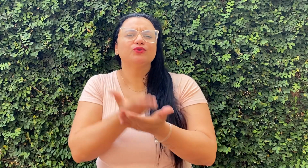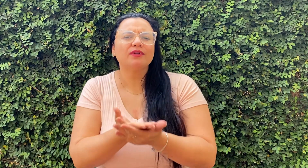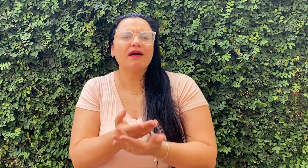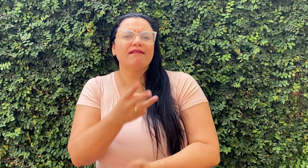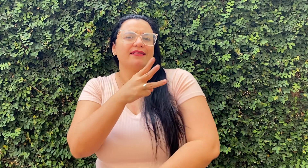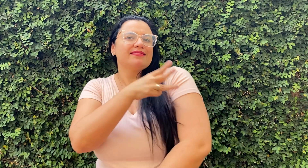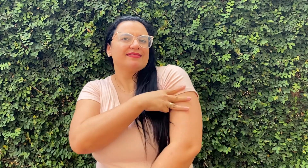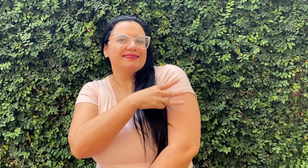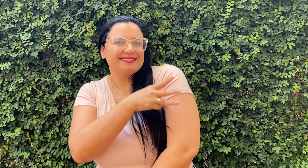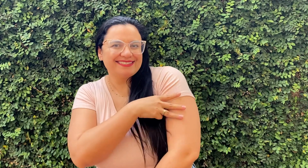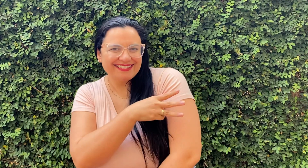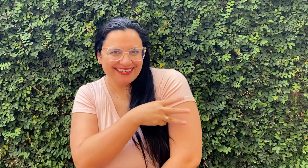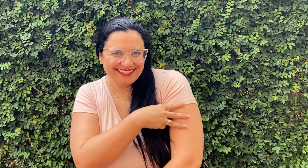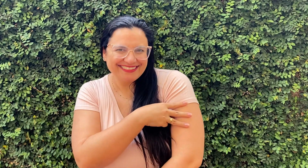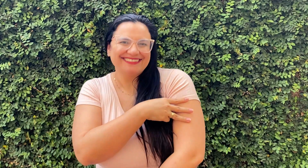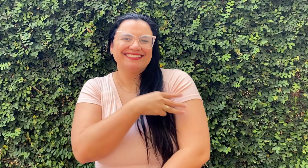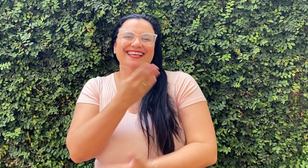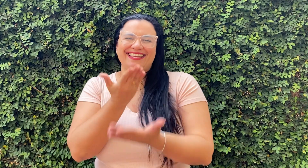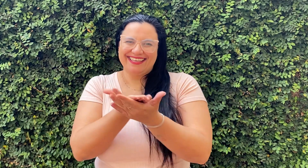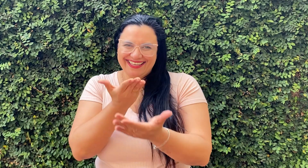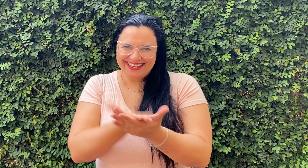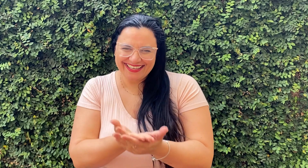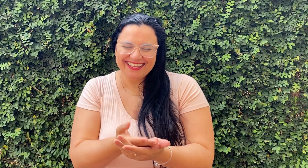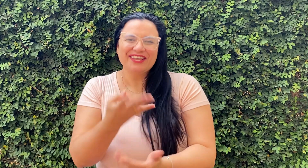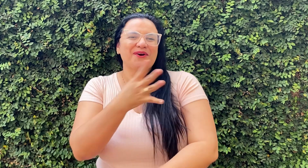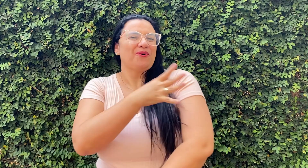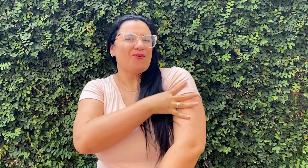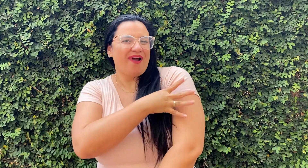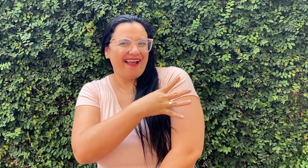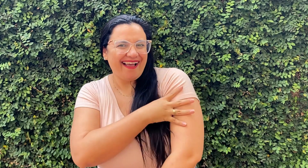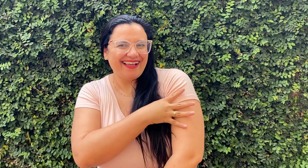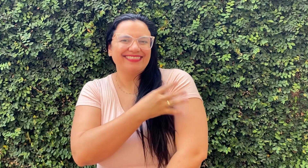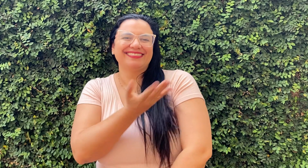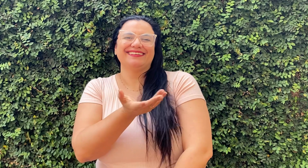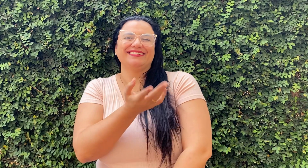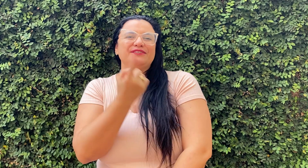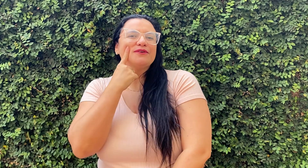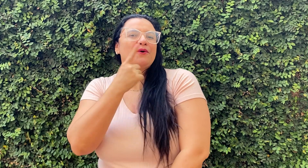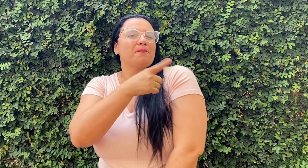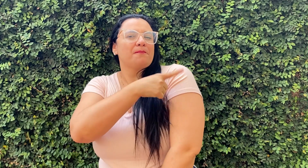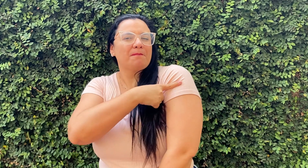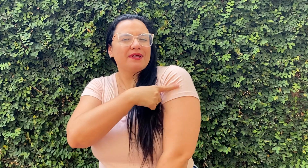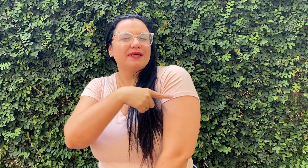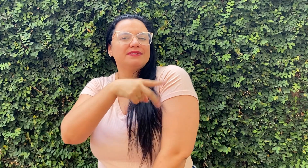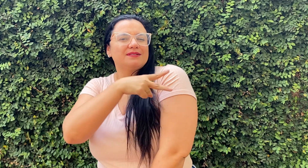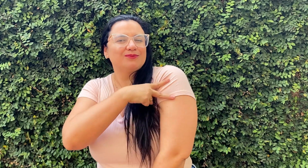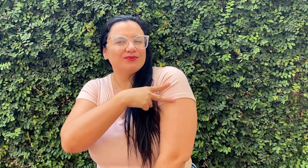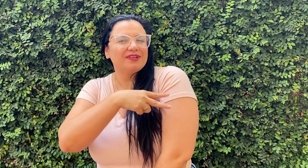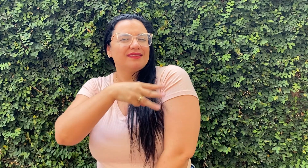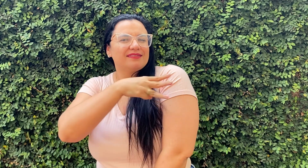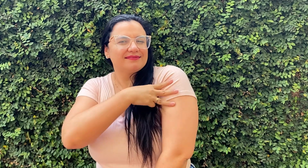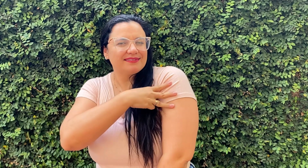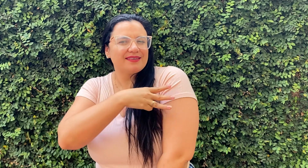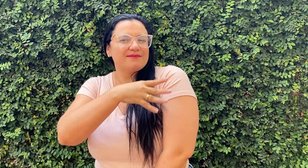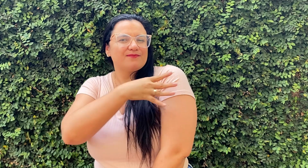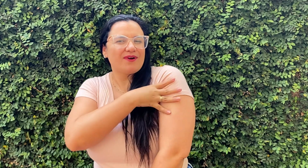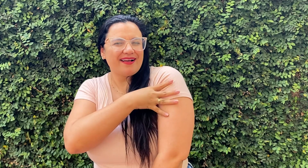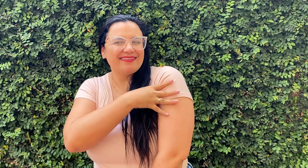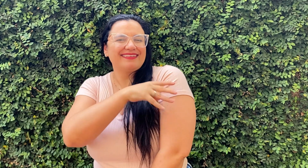Eu estudo no 3º, no 4º, ó, 1ª, 2ª, 3ª, 4ª,